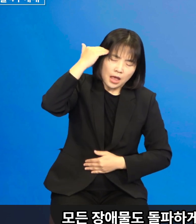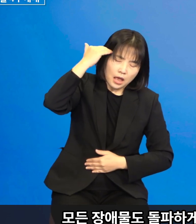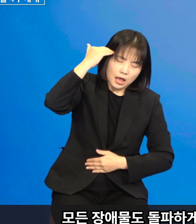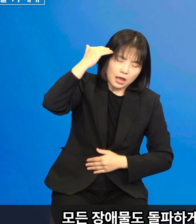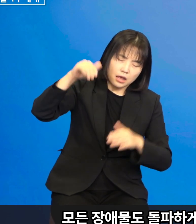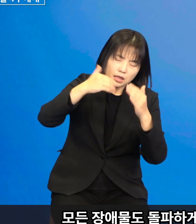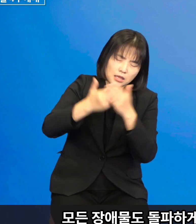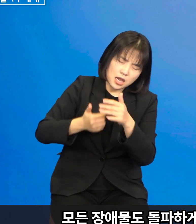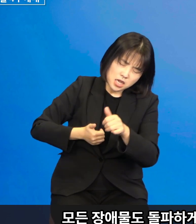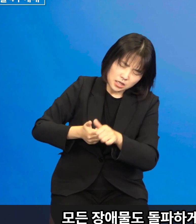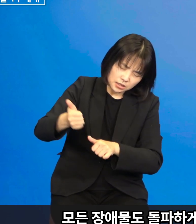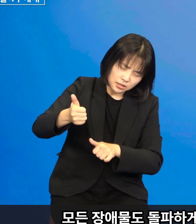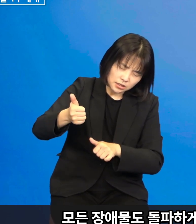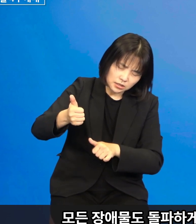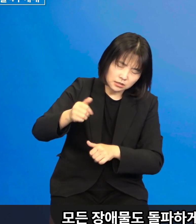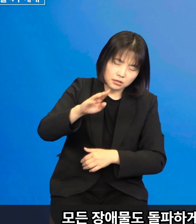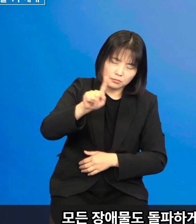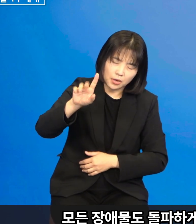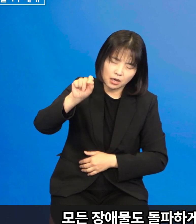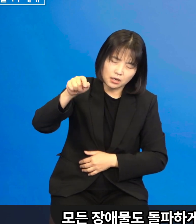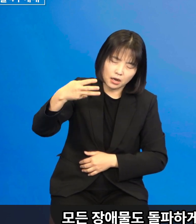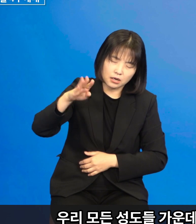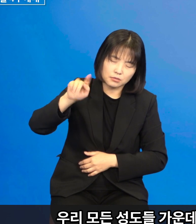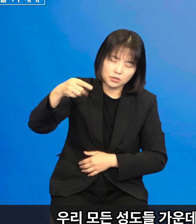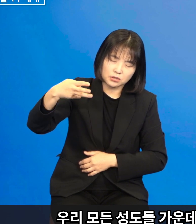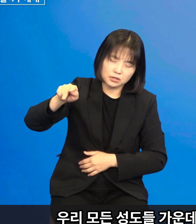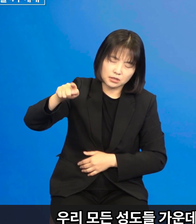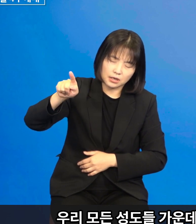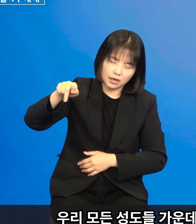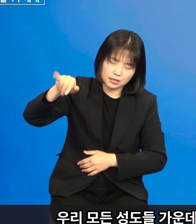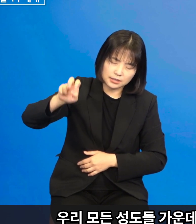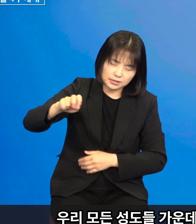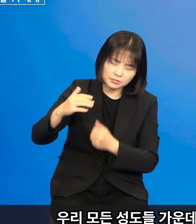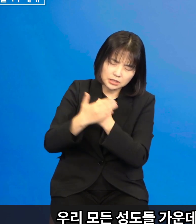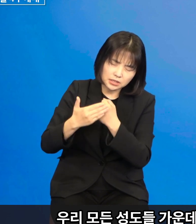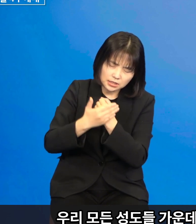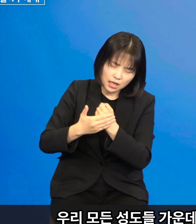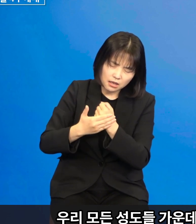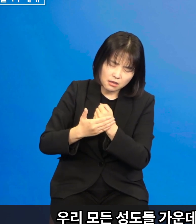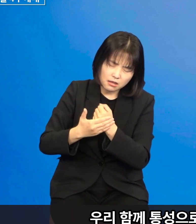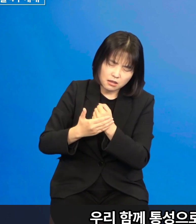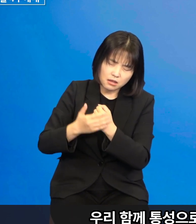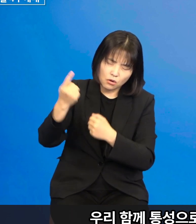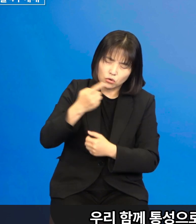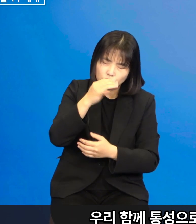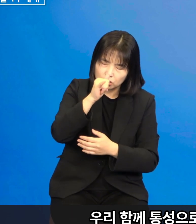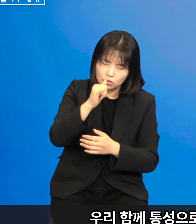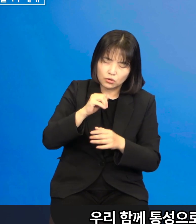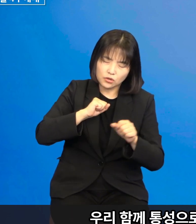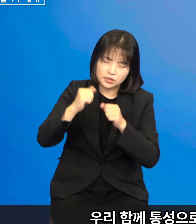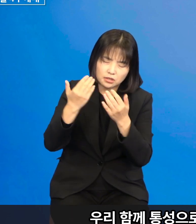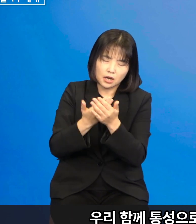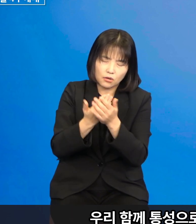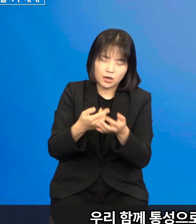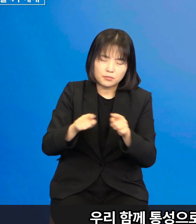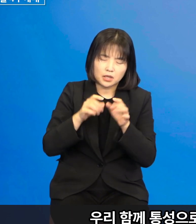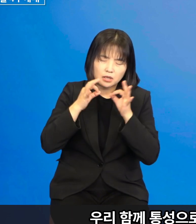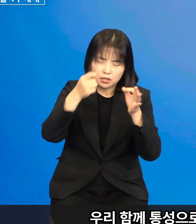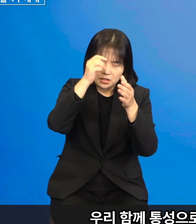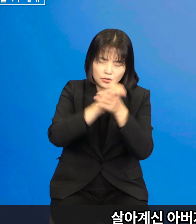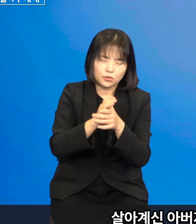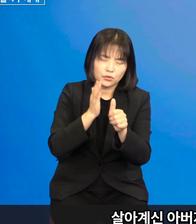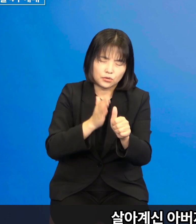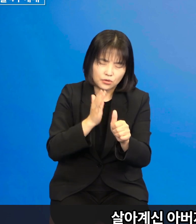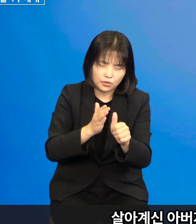돌파하게 하시는 바알보라심의 은혜가 우리 모든 성도들 가운데 임할 수 있도록 역사해달라고 우리 함께 통성으로 기도하도록